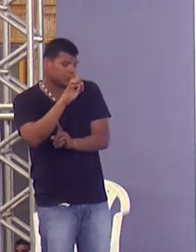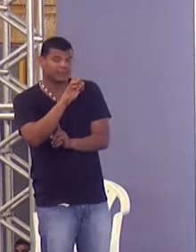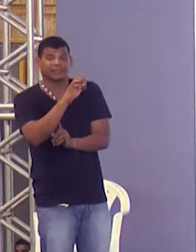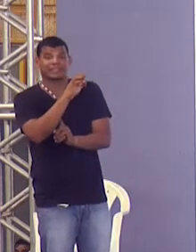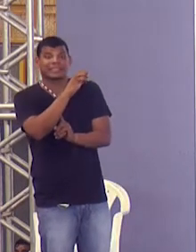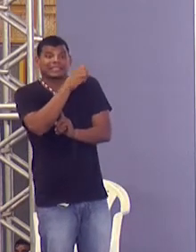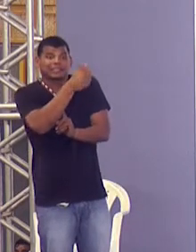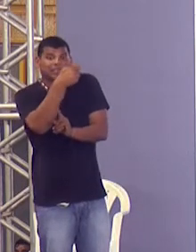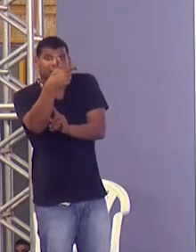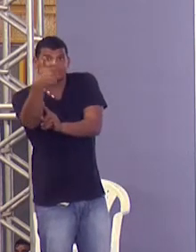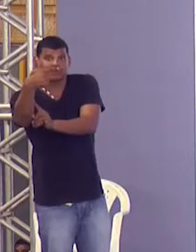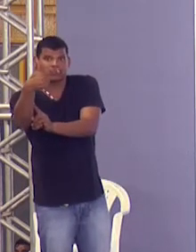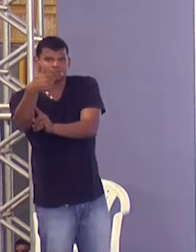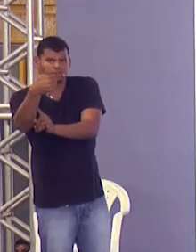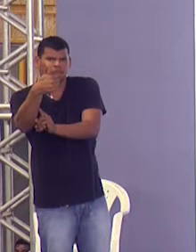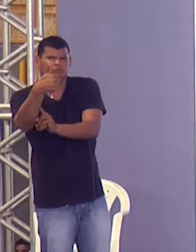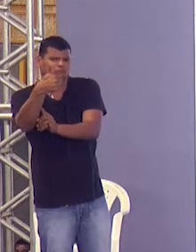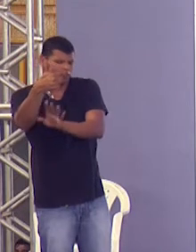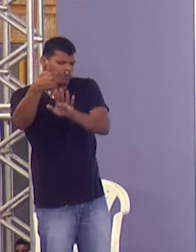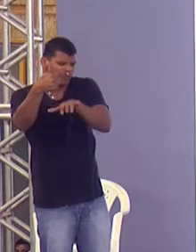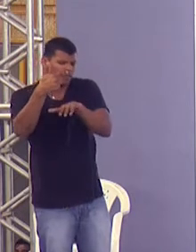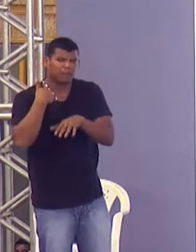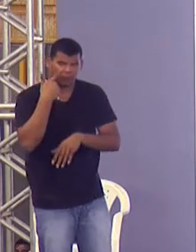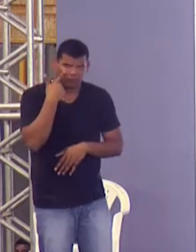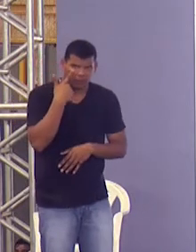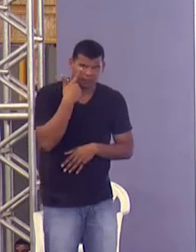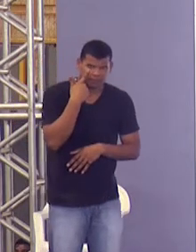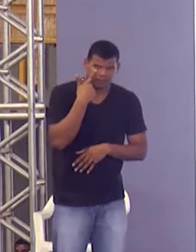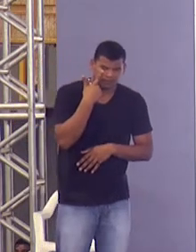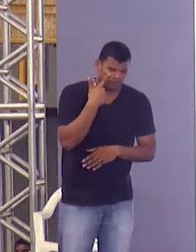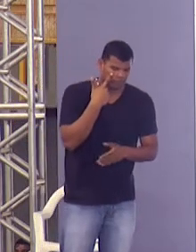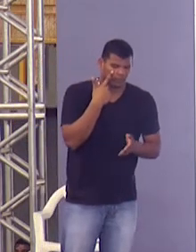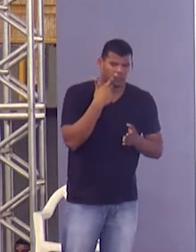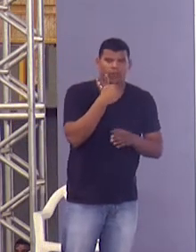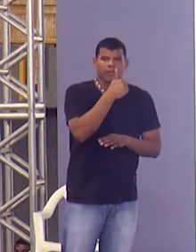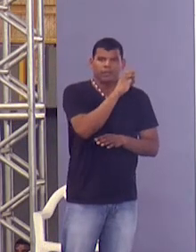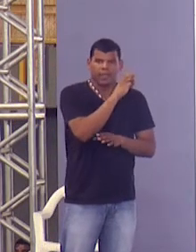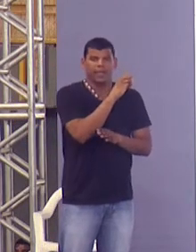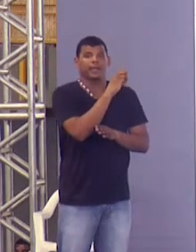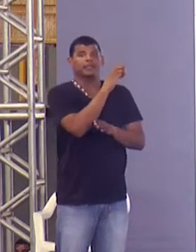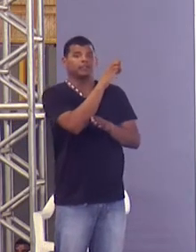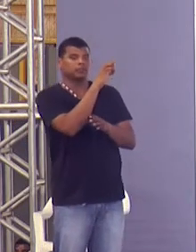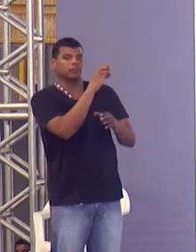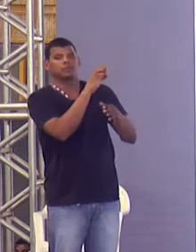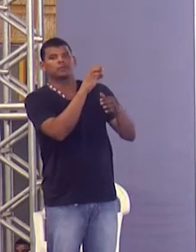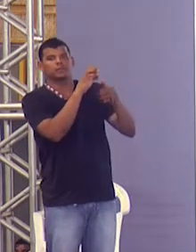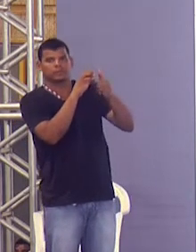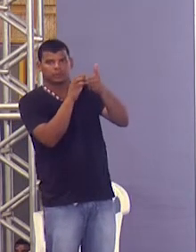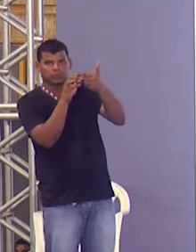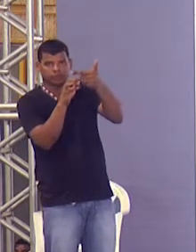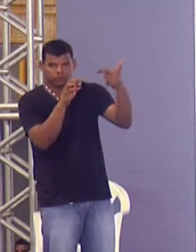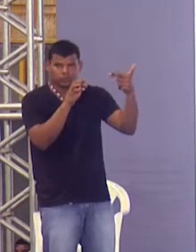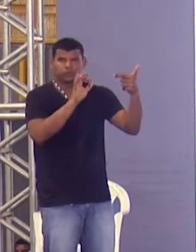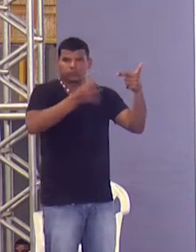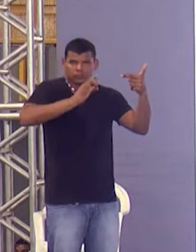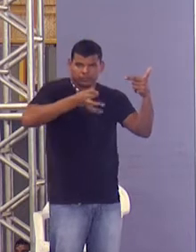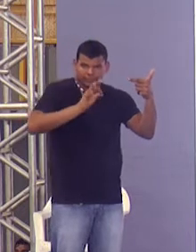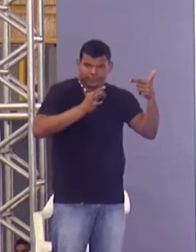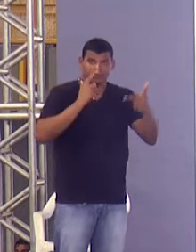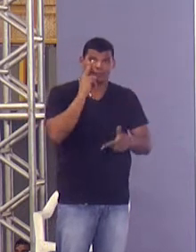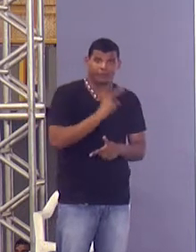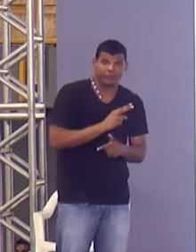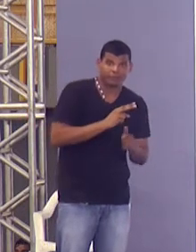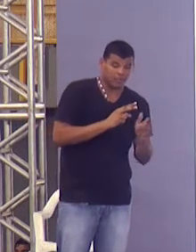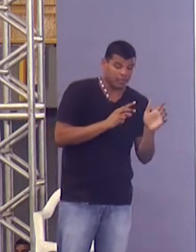quê? Eu tenho uma potência de 10 aqui, ó. 10 elevado a 122. E